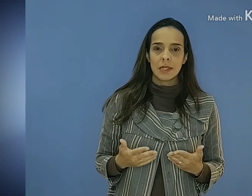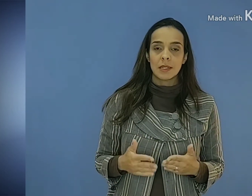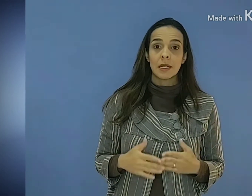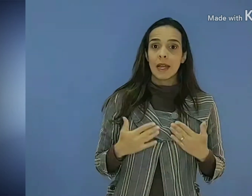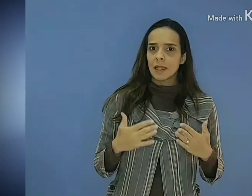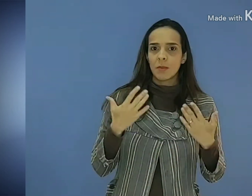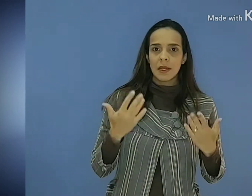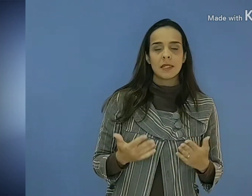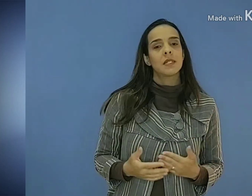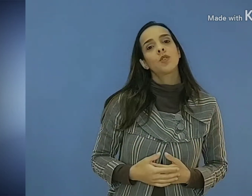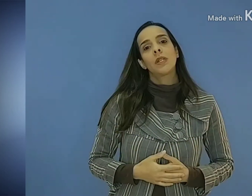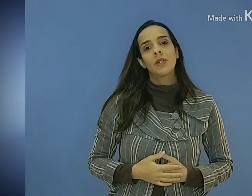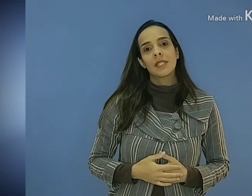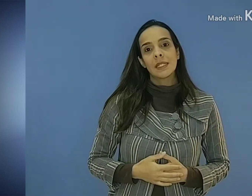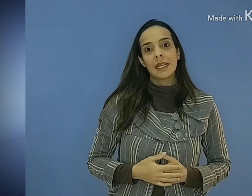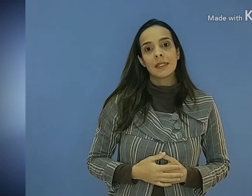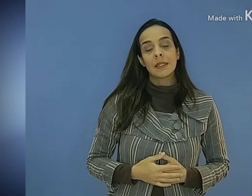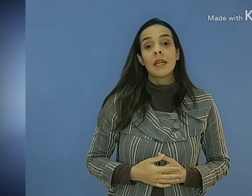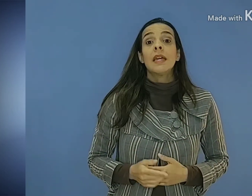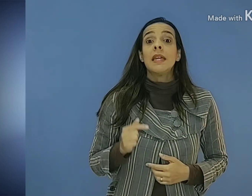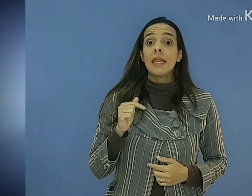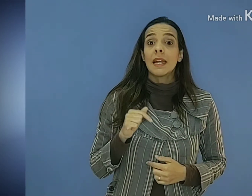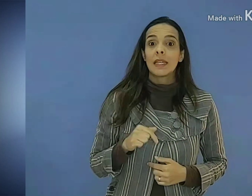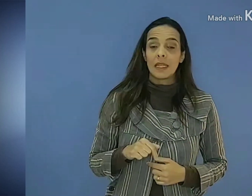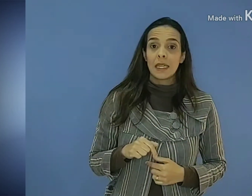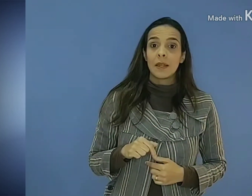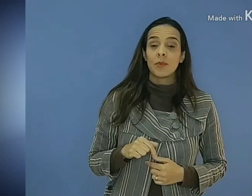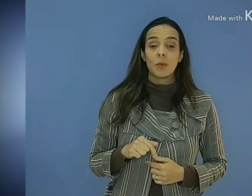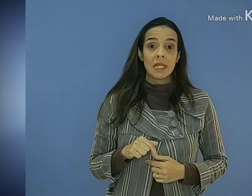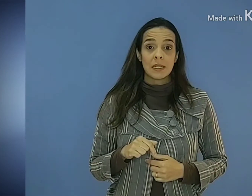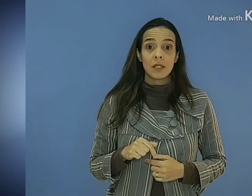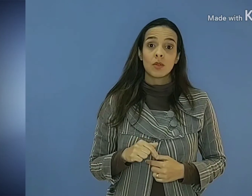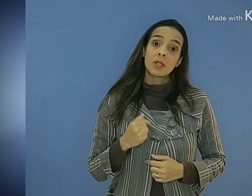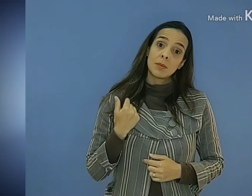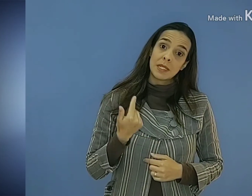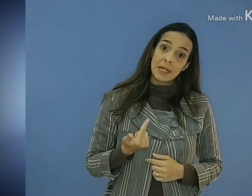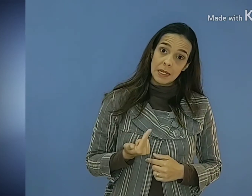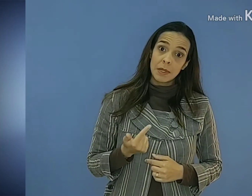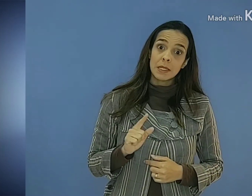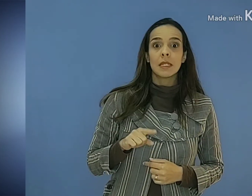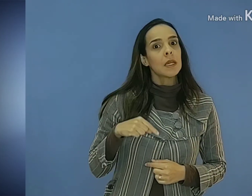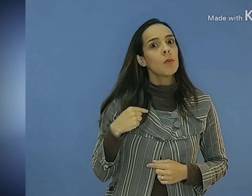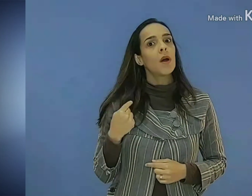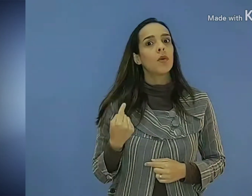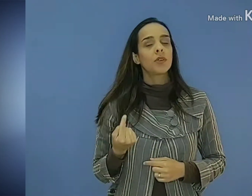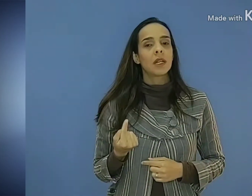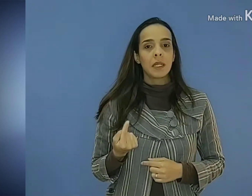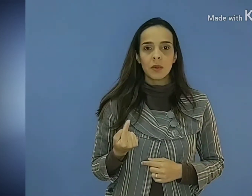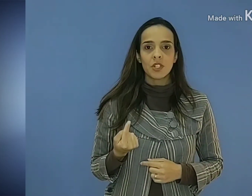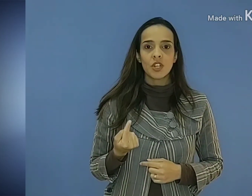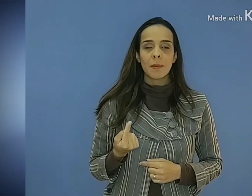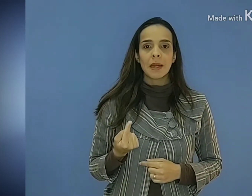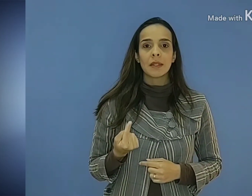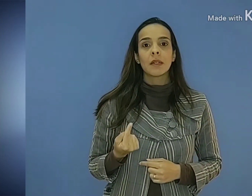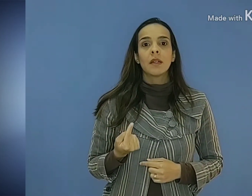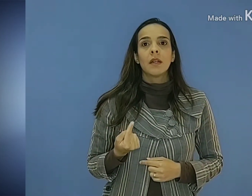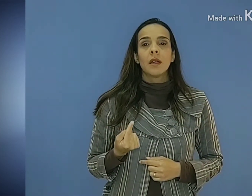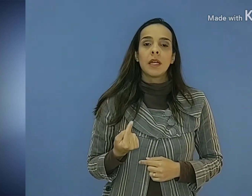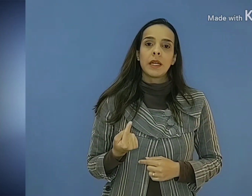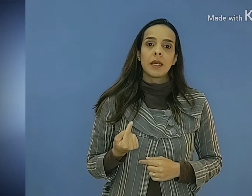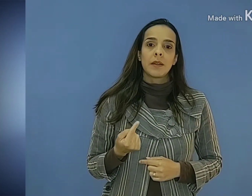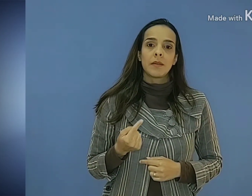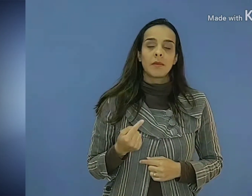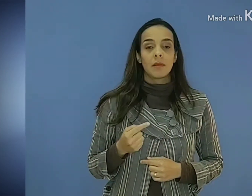Claro que existem, cada país tem a sua língua de sinais. E aqui no Brasil nós temos a Libras e uma outra língua chamada,